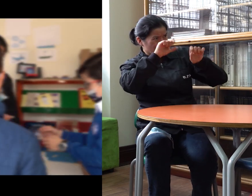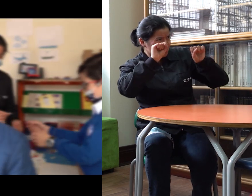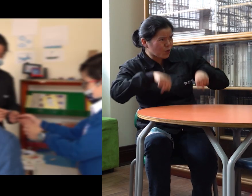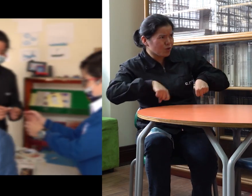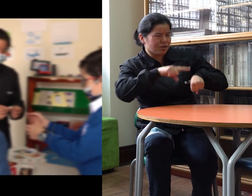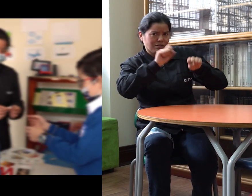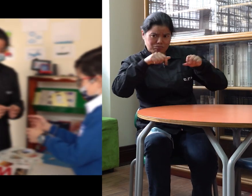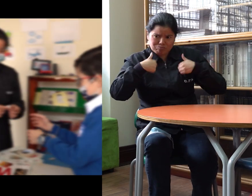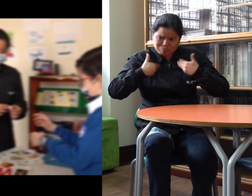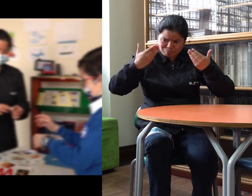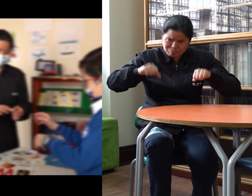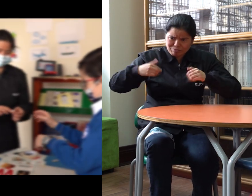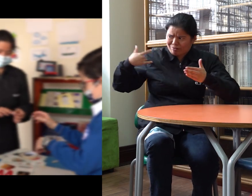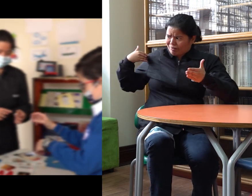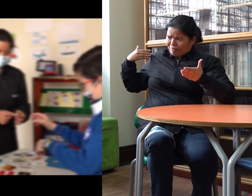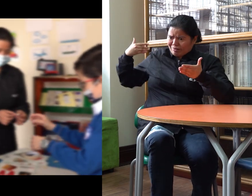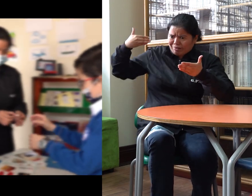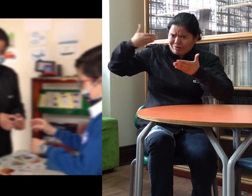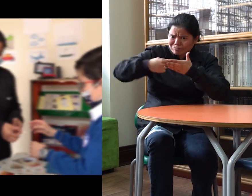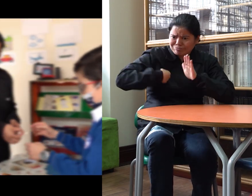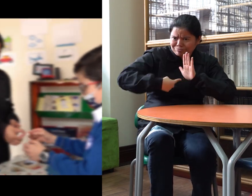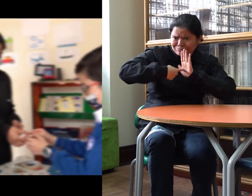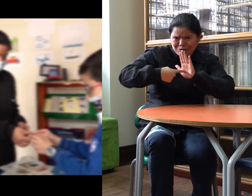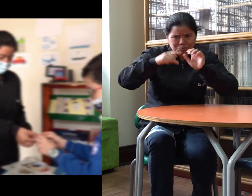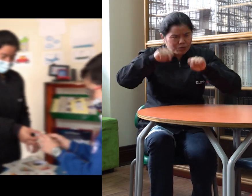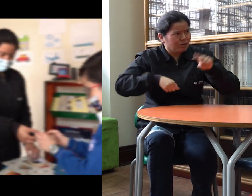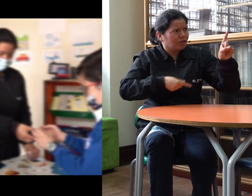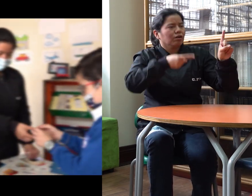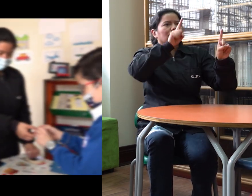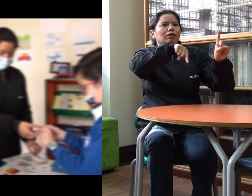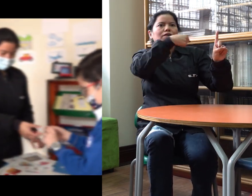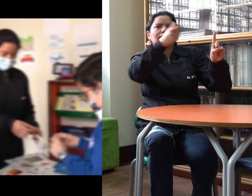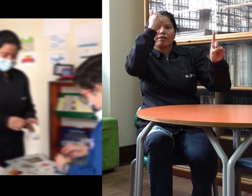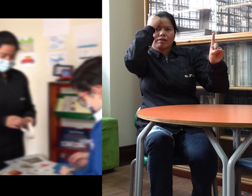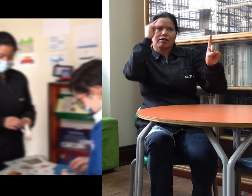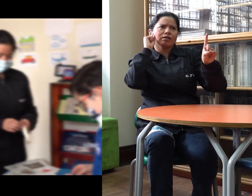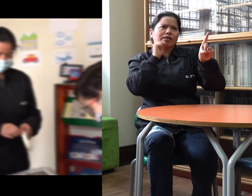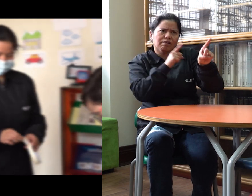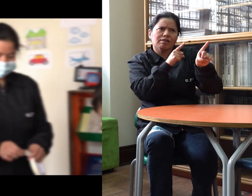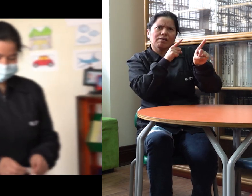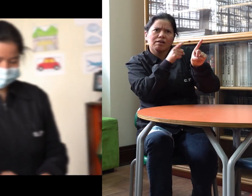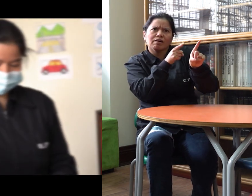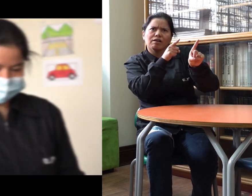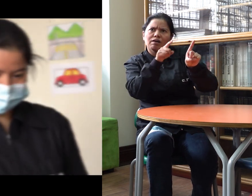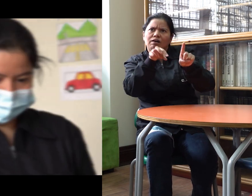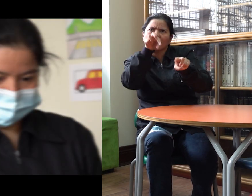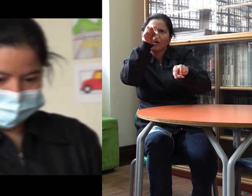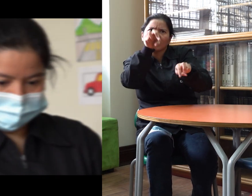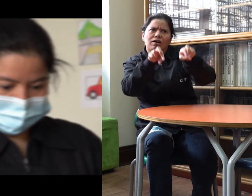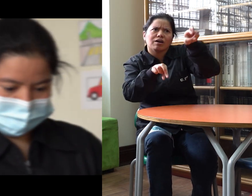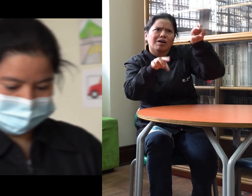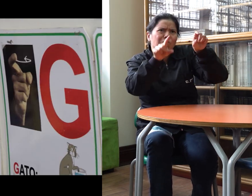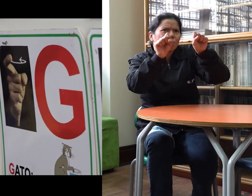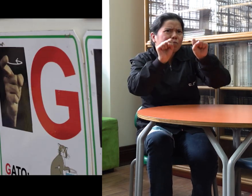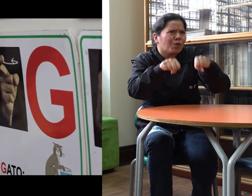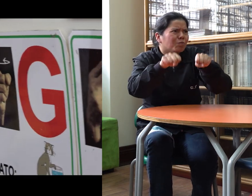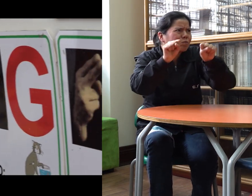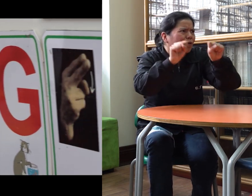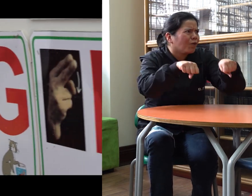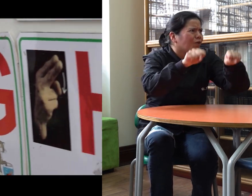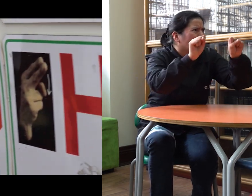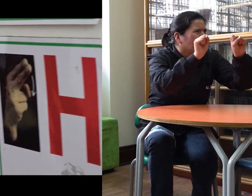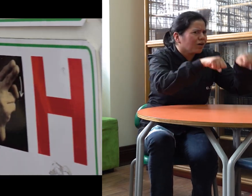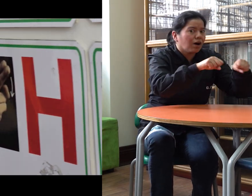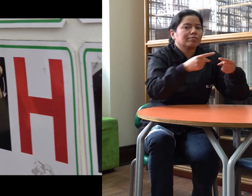personas no ocultaron su asombro de verme trabajar acá, permanentemente cuestionaban mi capacidad para ser docente. En ese